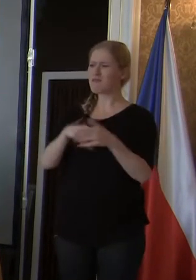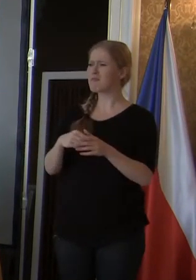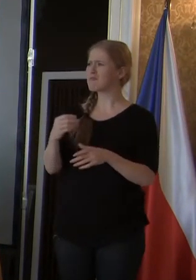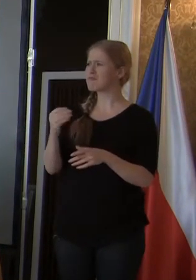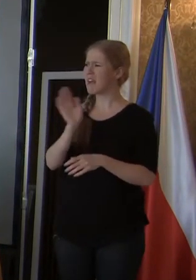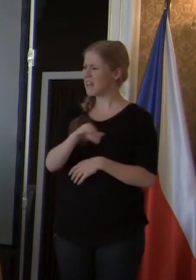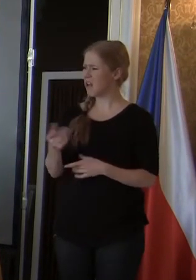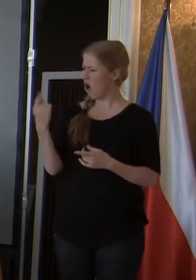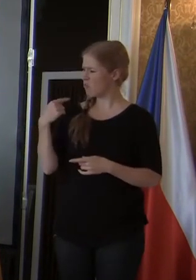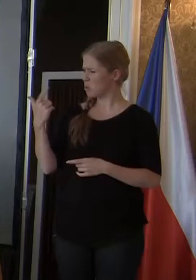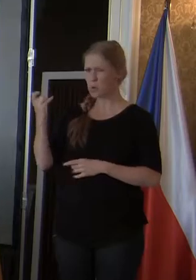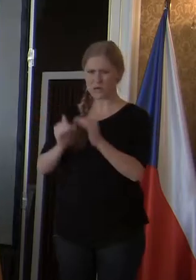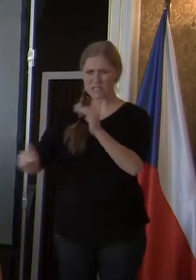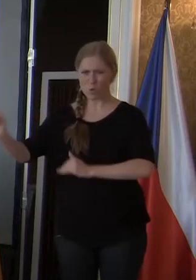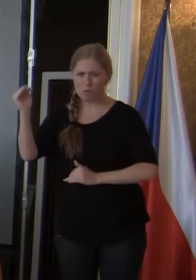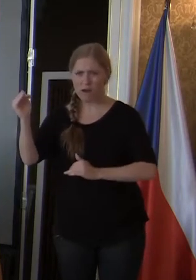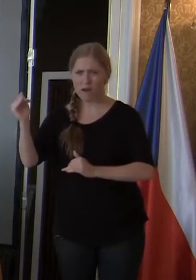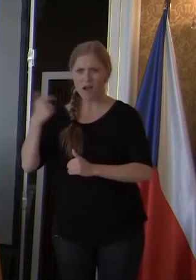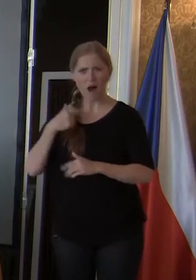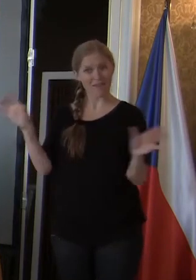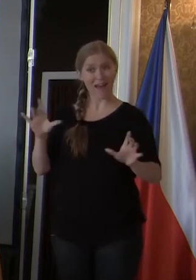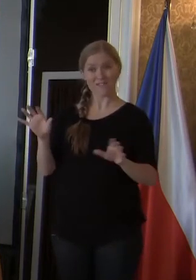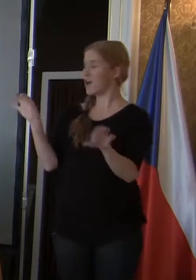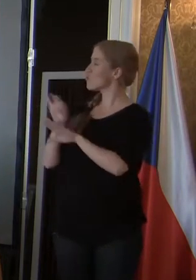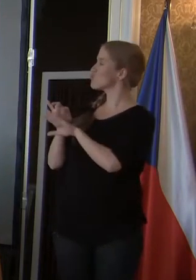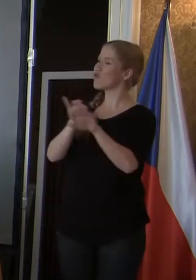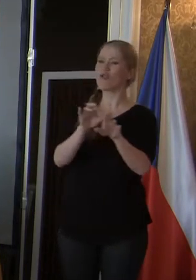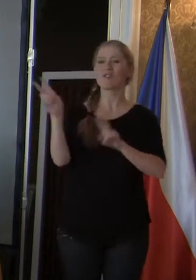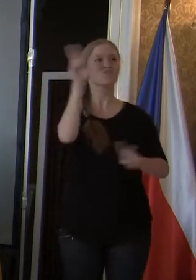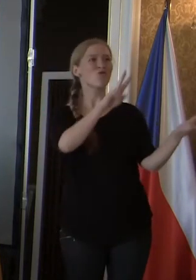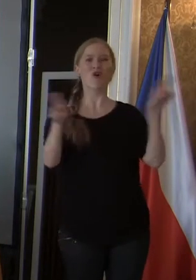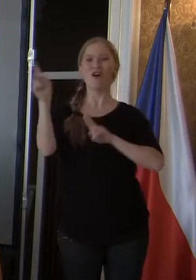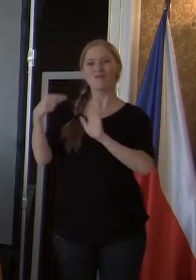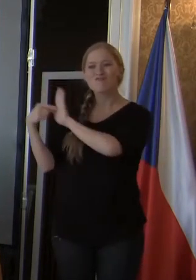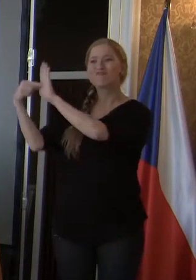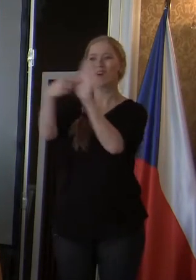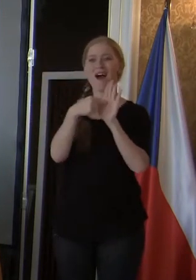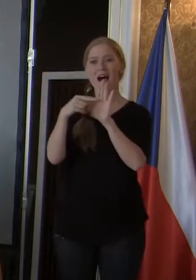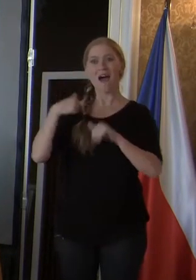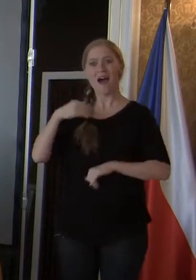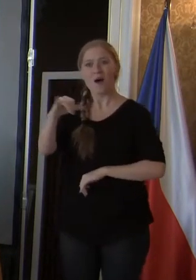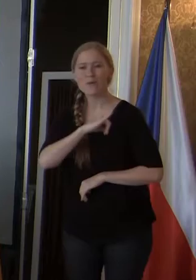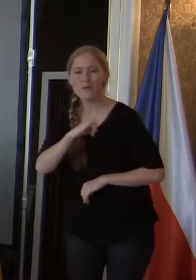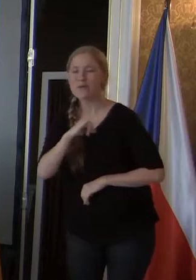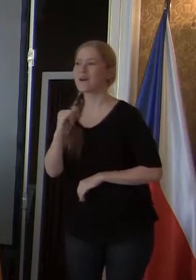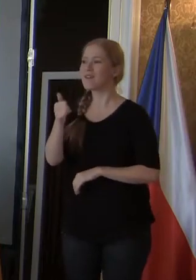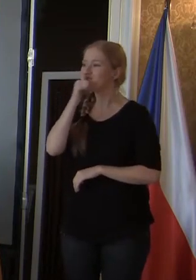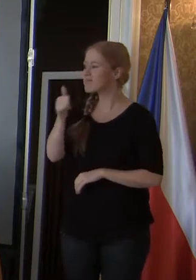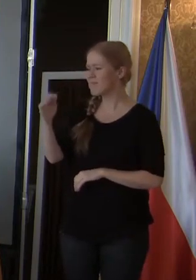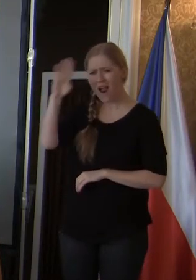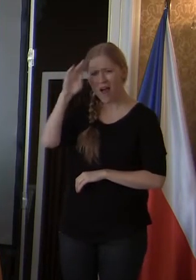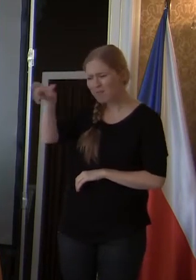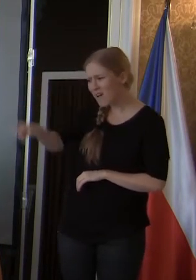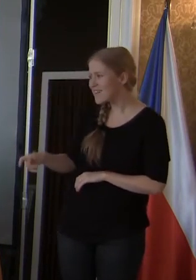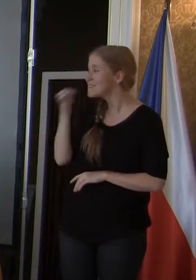malých ze druhého stupně a teď jsem byl strašně příjemně překvapen, když jeden kluk, nějaký televizní klub,